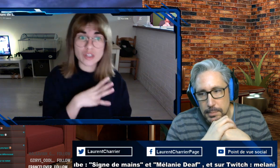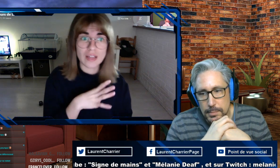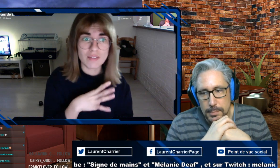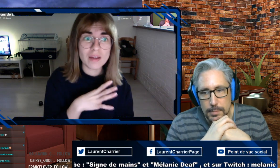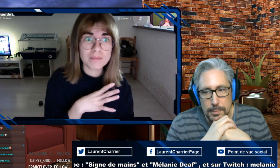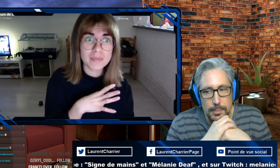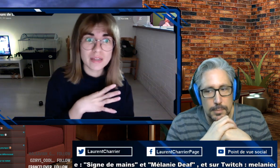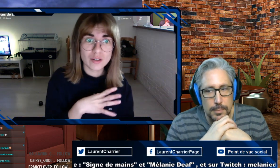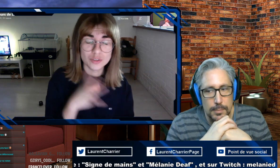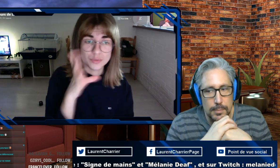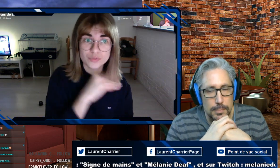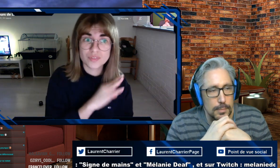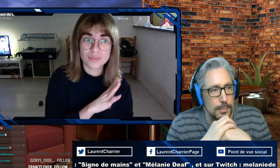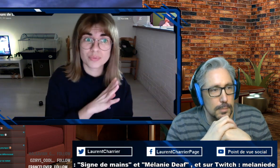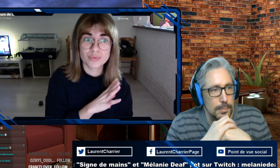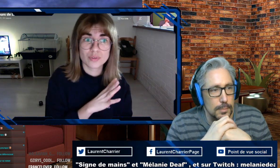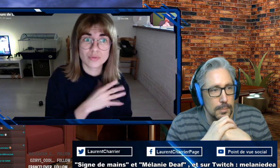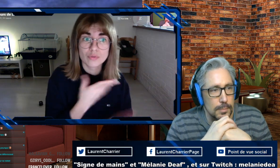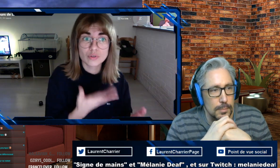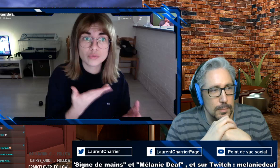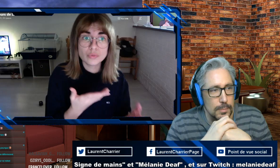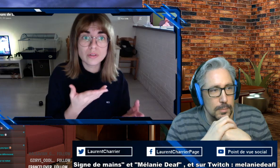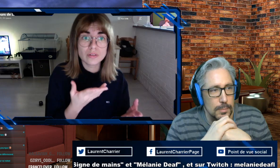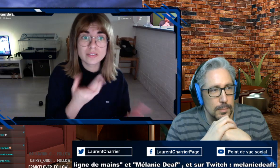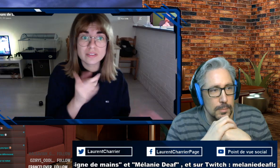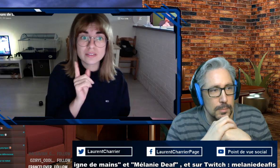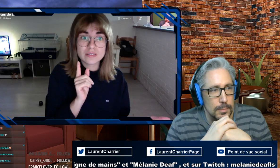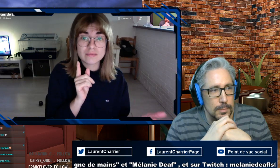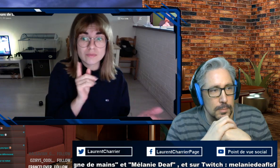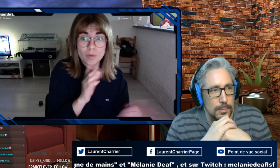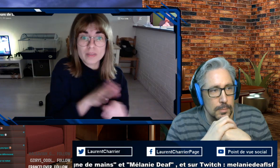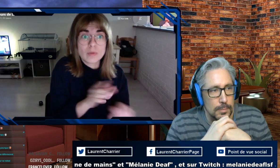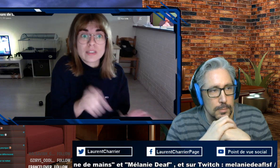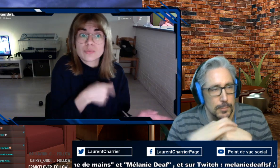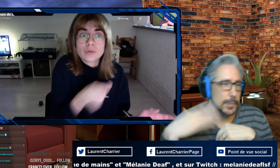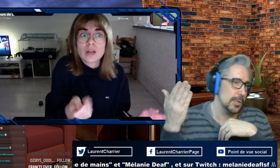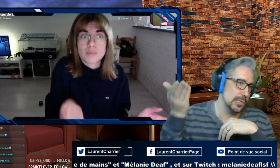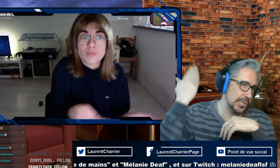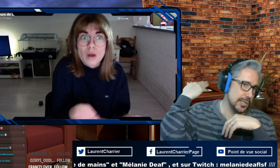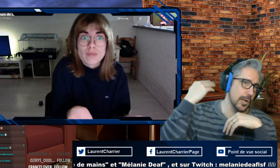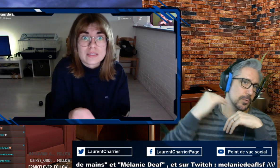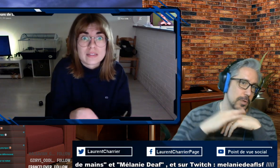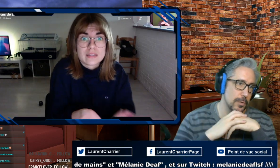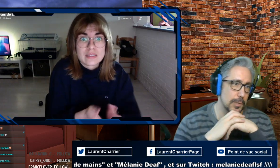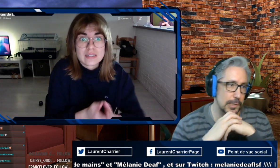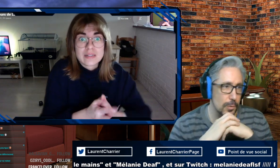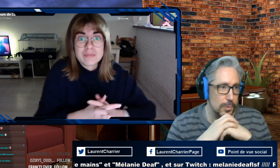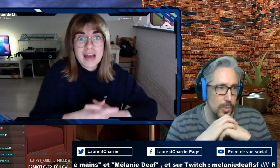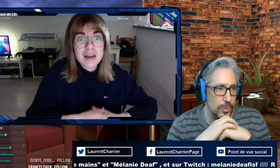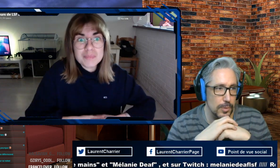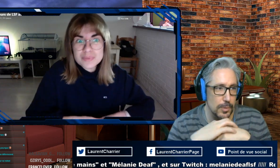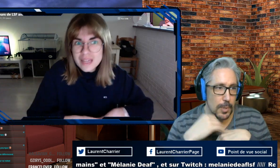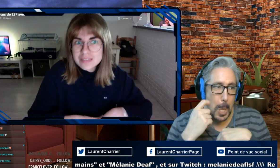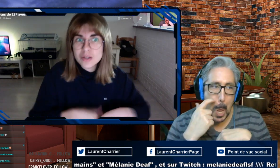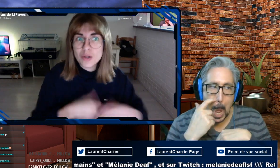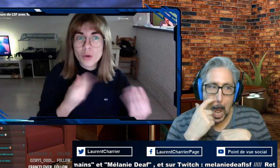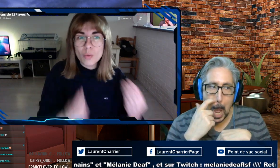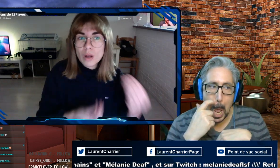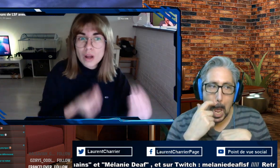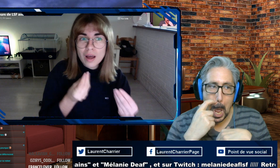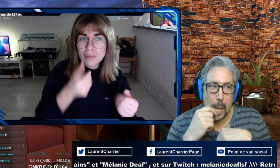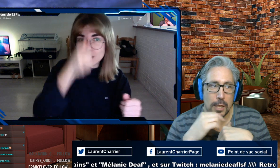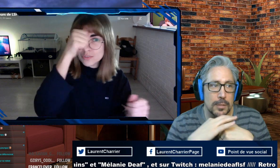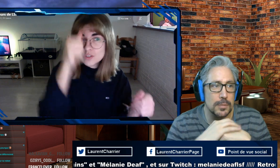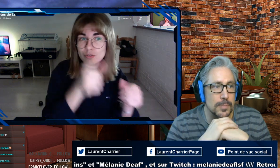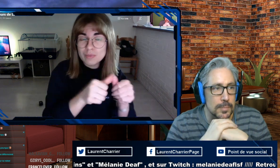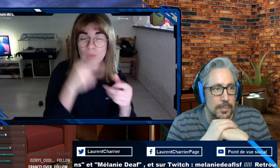Peut-être que j'en avais, mais je me souviens plus. Aujourd'hui, c'est complètement naturel pour moi. C'était il y a longtemps, ouais, c'était longtemps. Bah, peut-être,